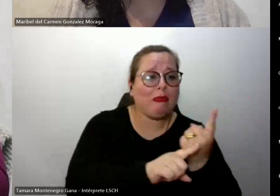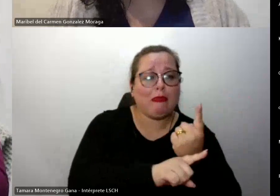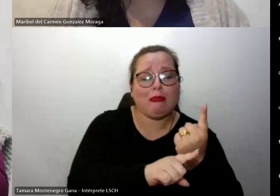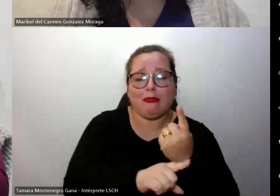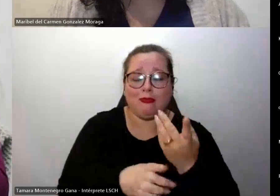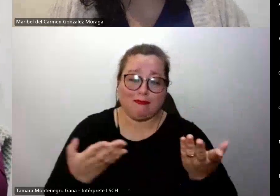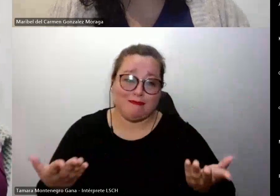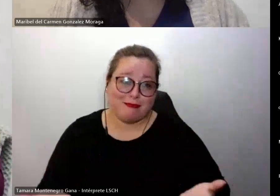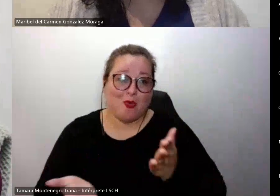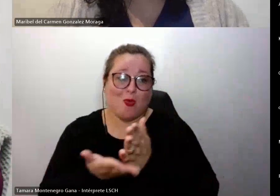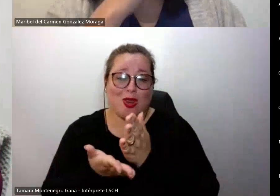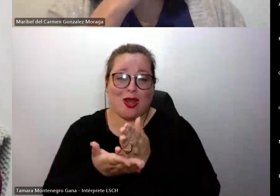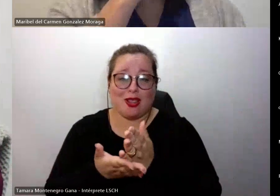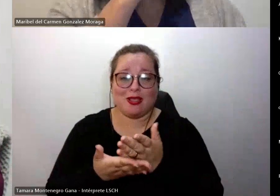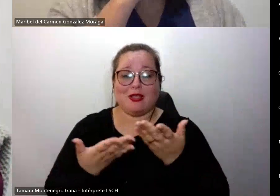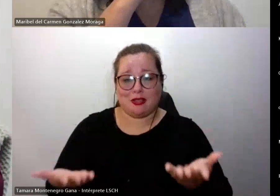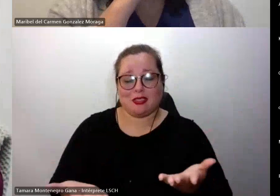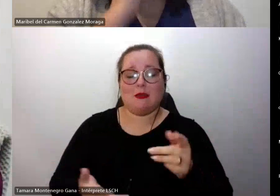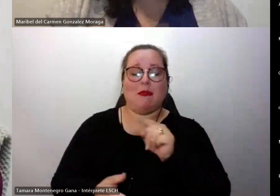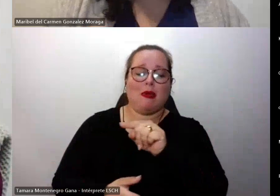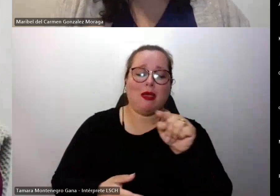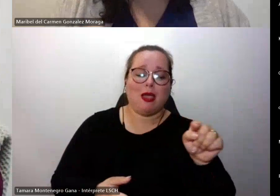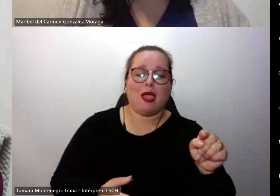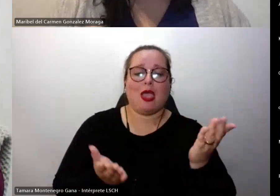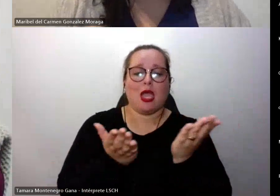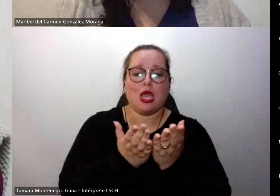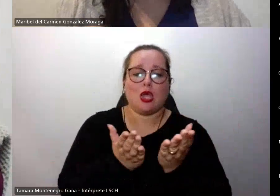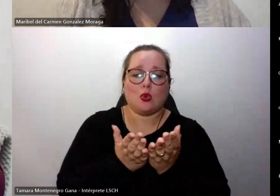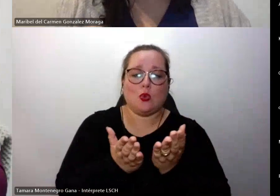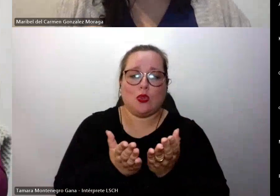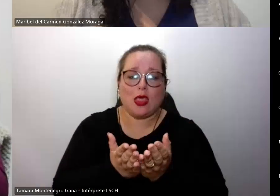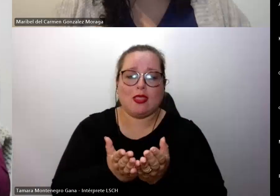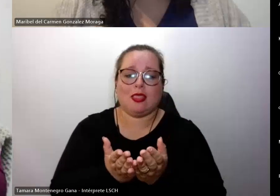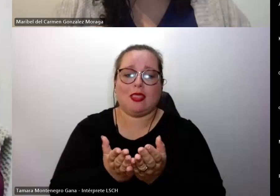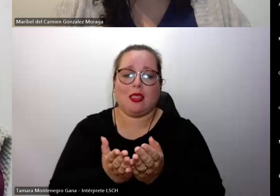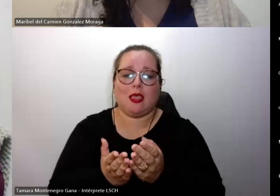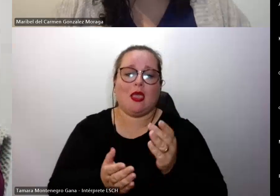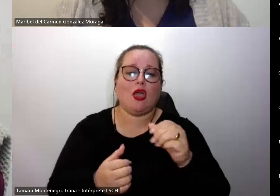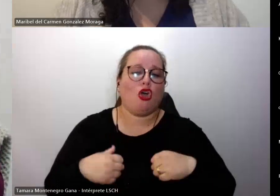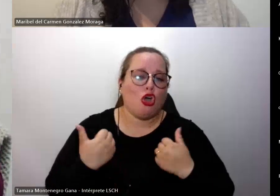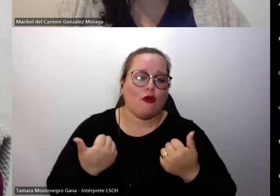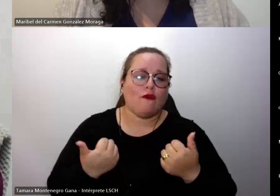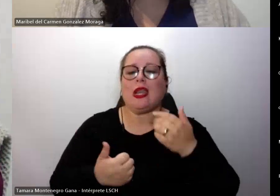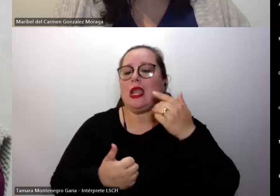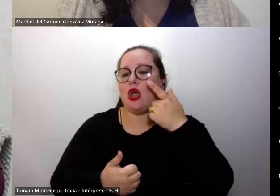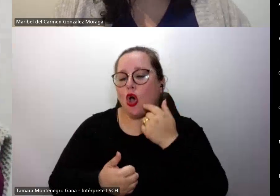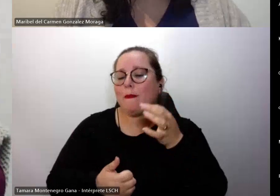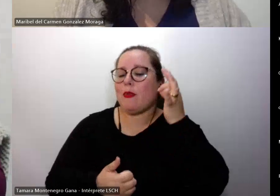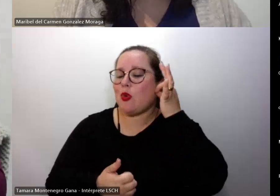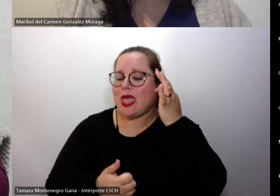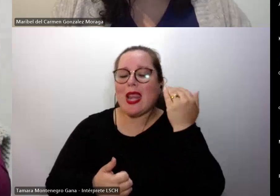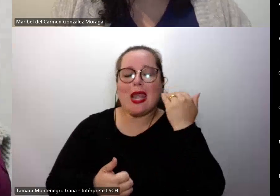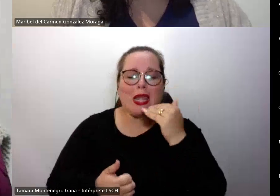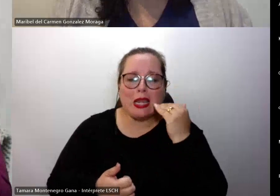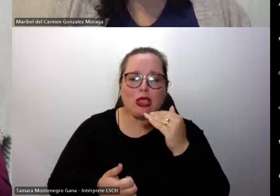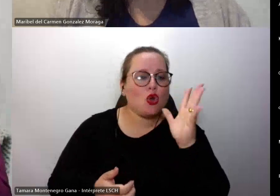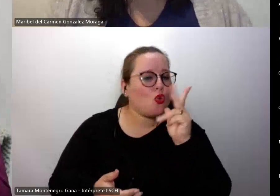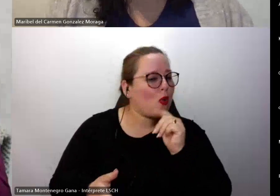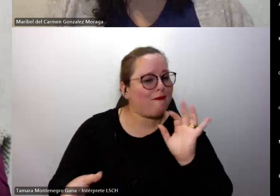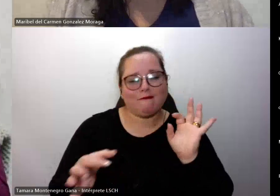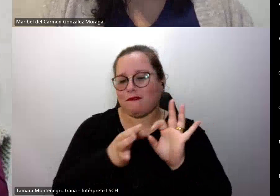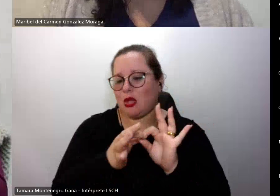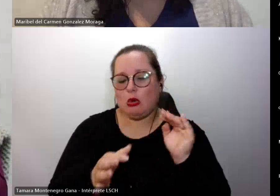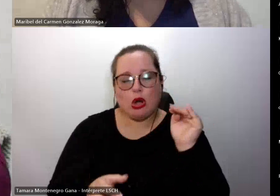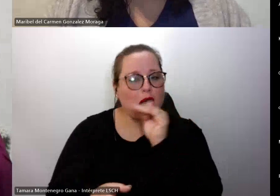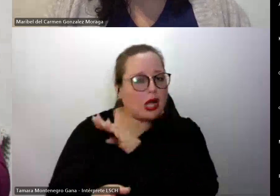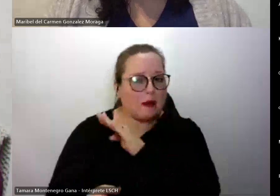En este caso, para los estudiantes, para estudiantes, para jóvenes, para niños, para niñas, no está ese vínculo tan inmediato